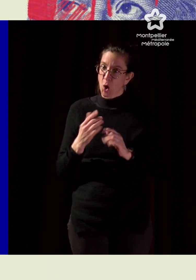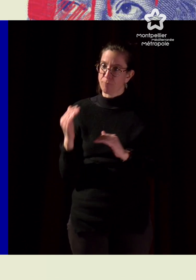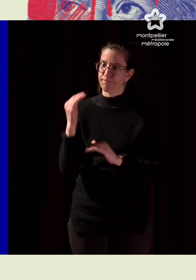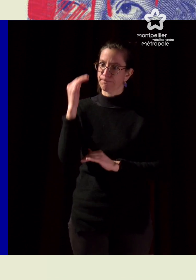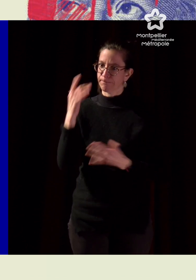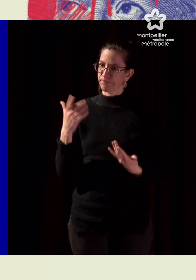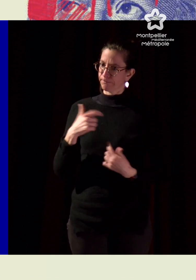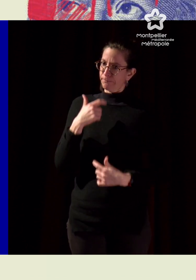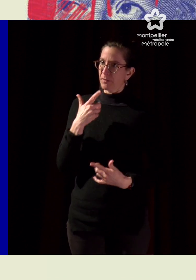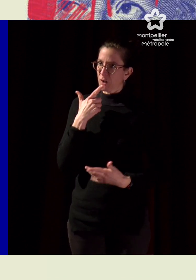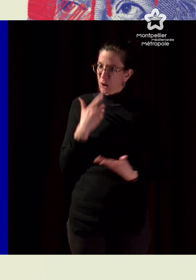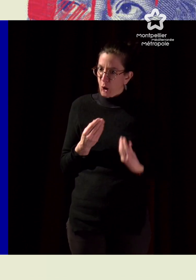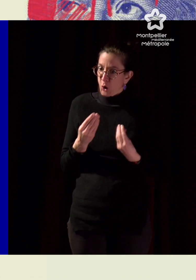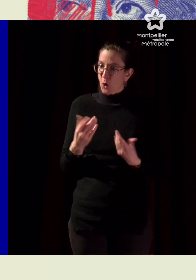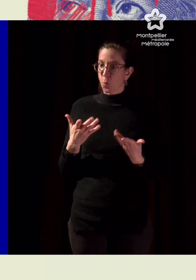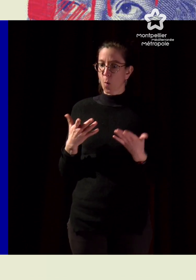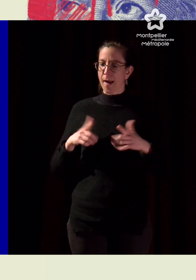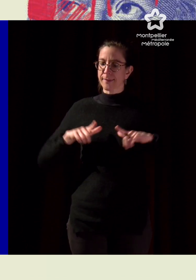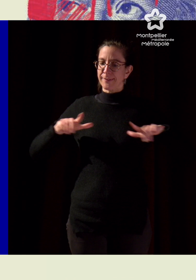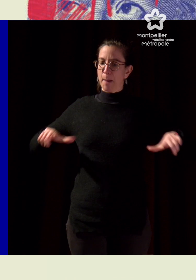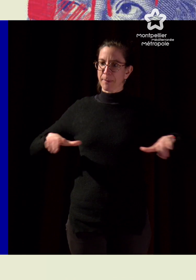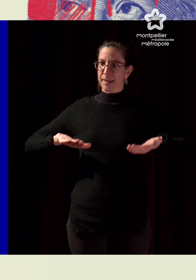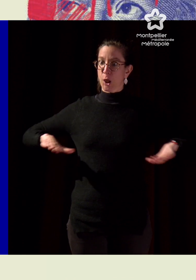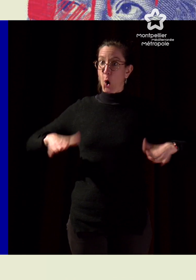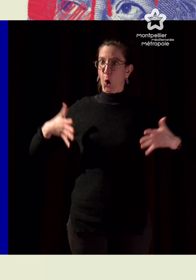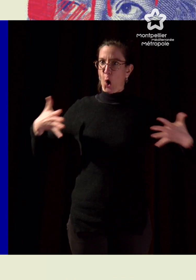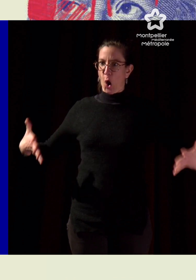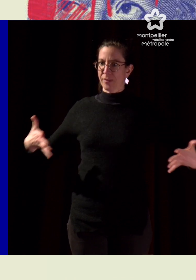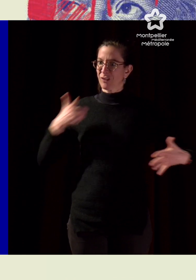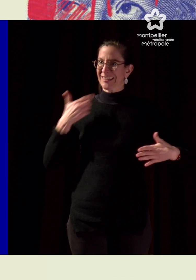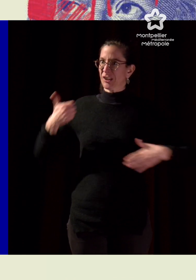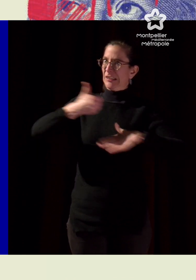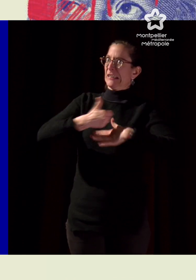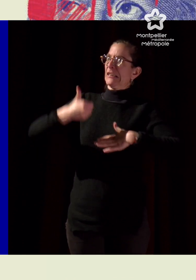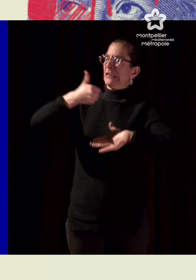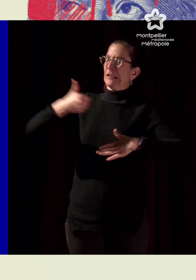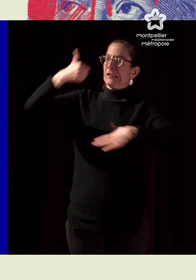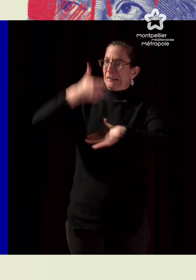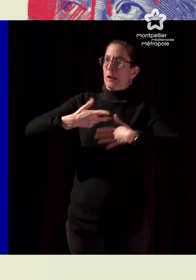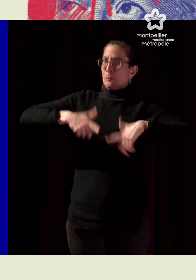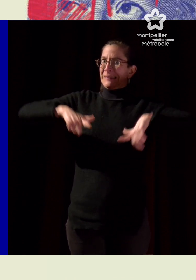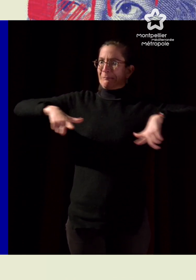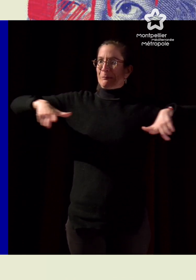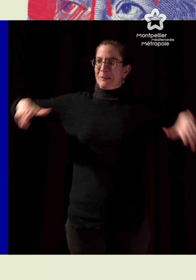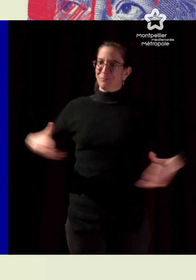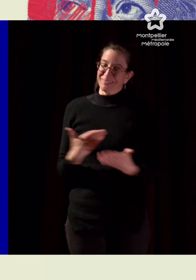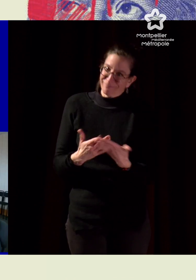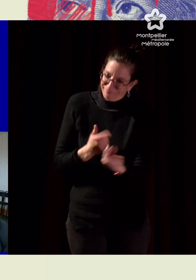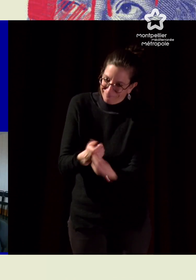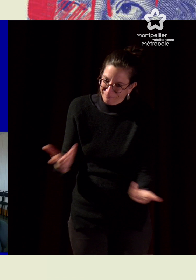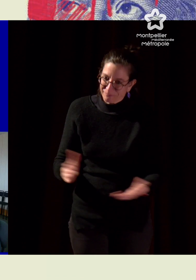est liée à la taille de sa table. Donc, les tables sont d'autant plus grandes que vous êtes chez quelqu'un d'important.